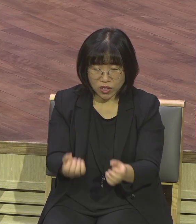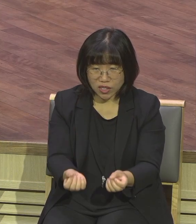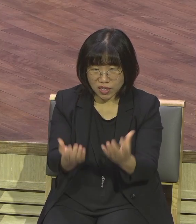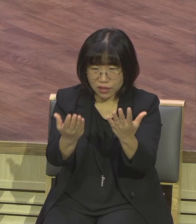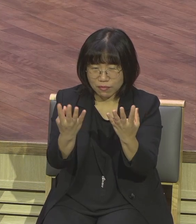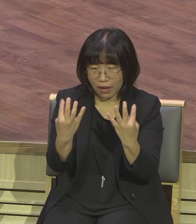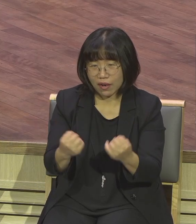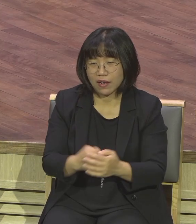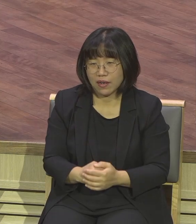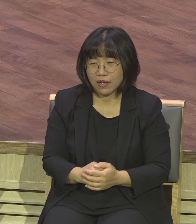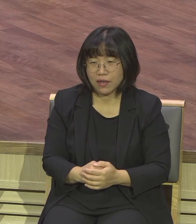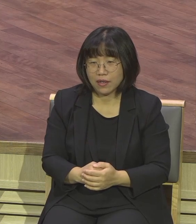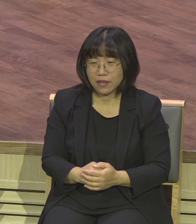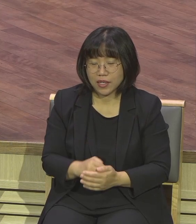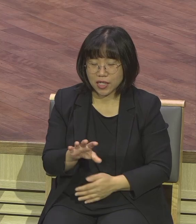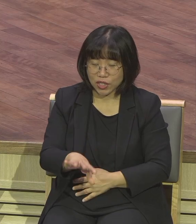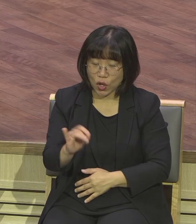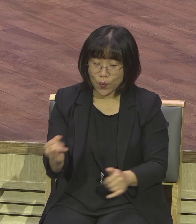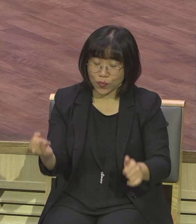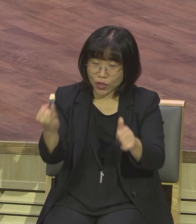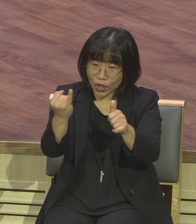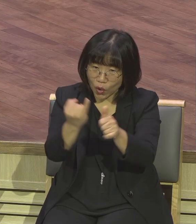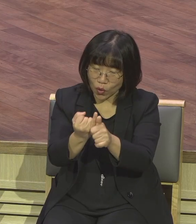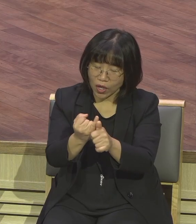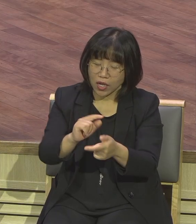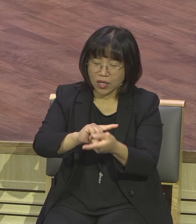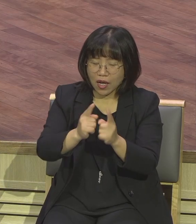결혼할 때는 뭐요? 서로 알콩달콩,